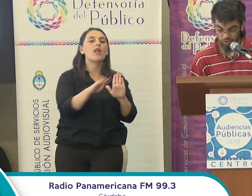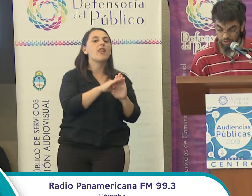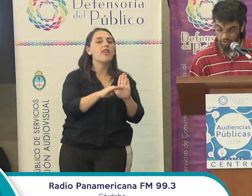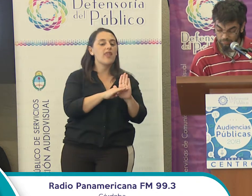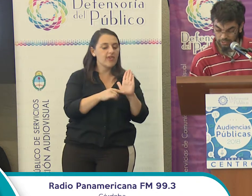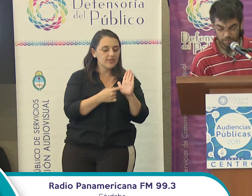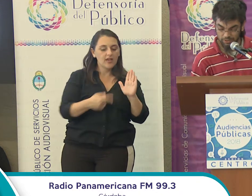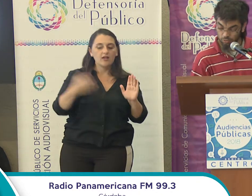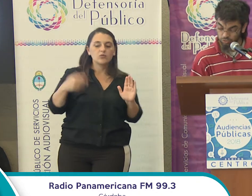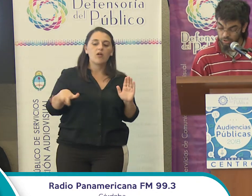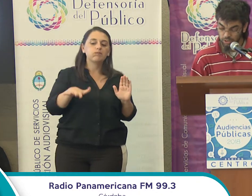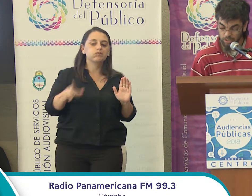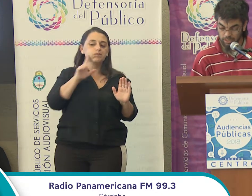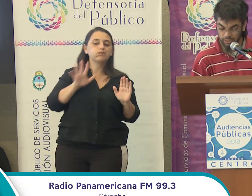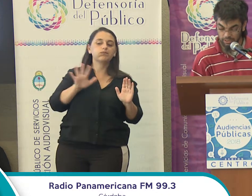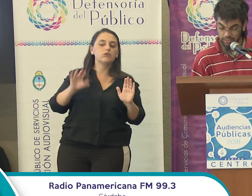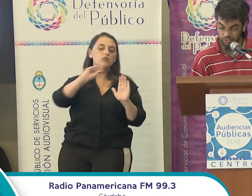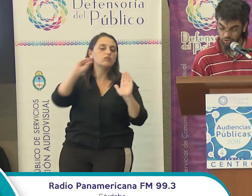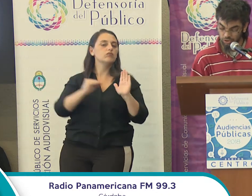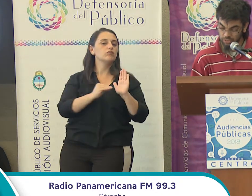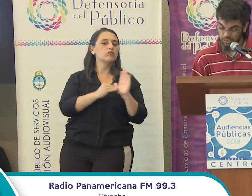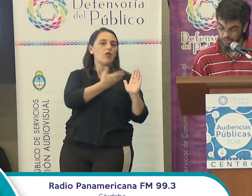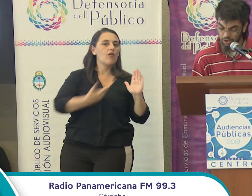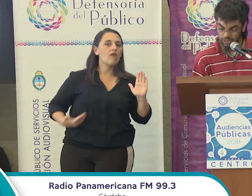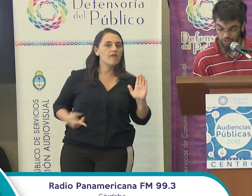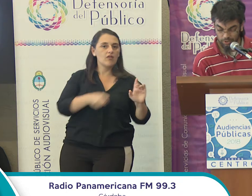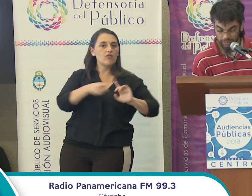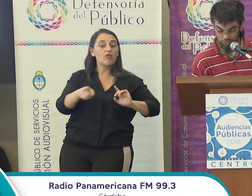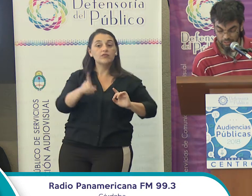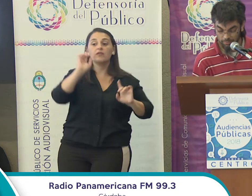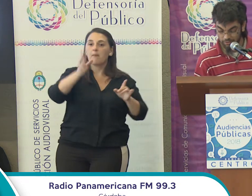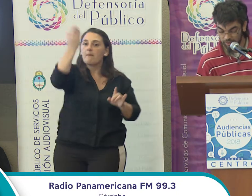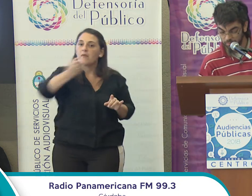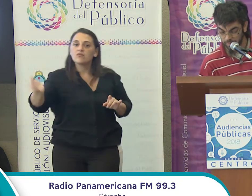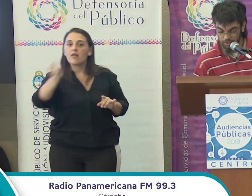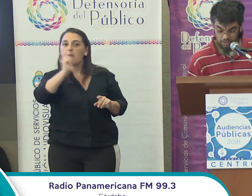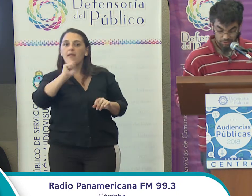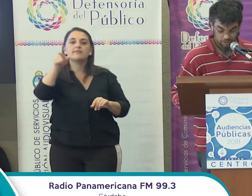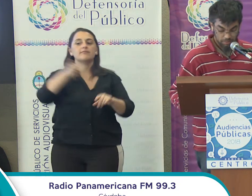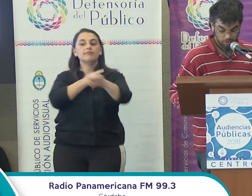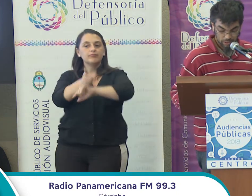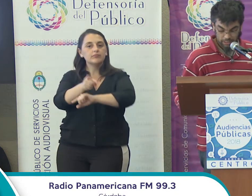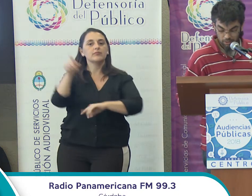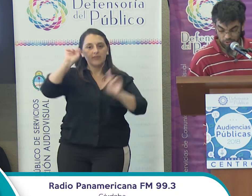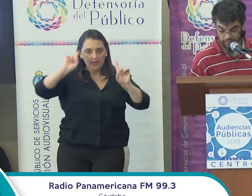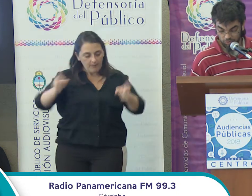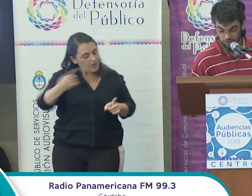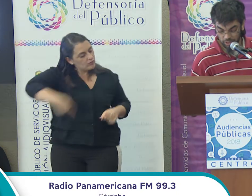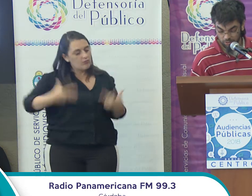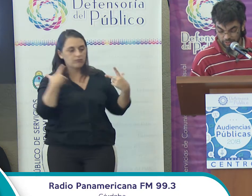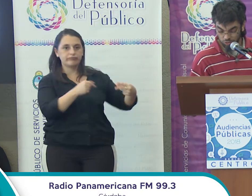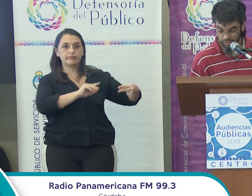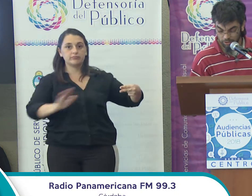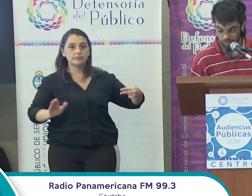prevención y la persecución de detenciones contra trabajadores de la comunicación y la prensa insistimos en que la comunicación